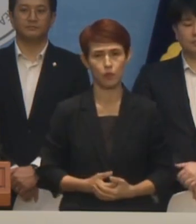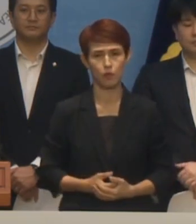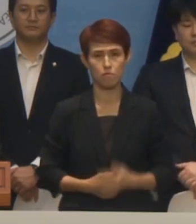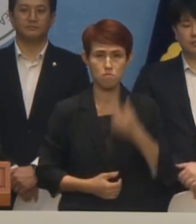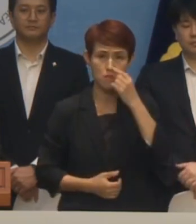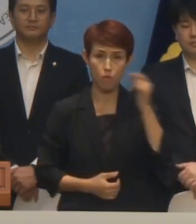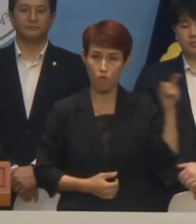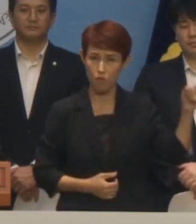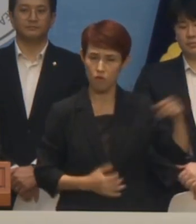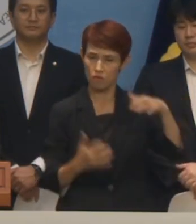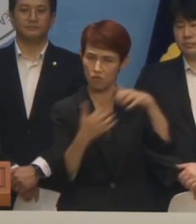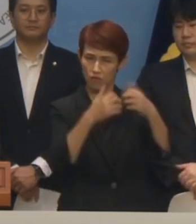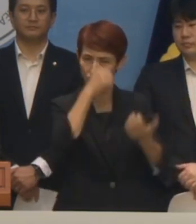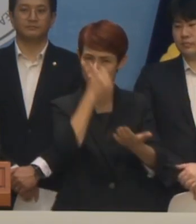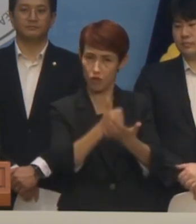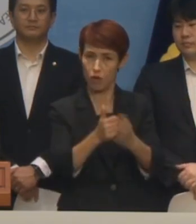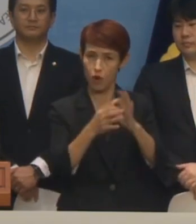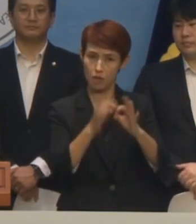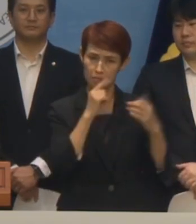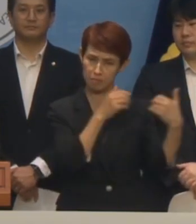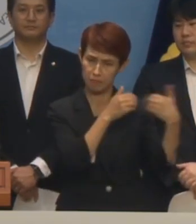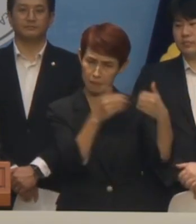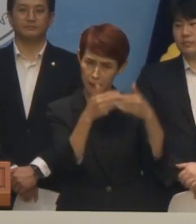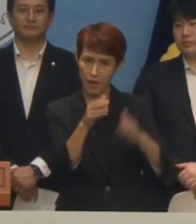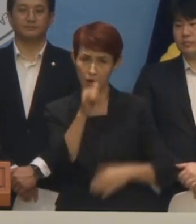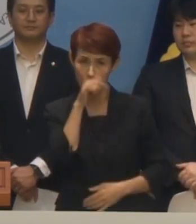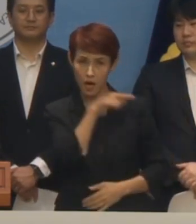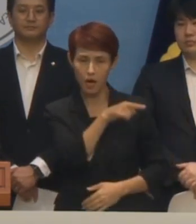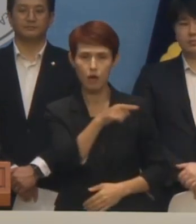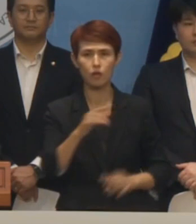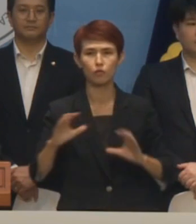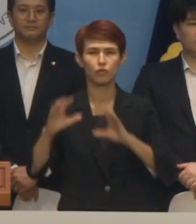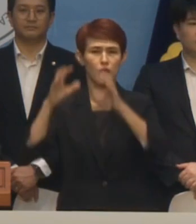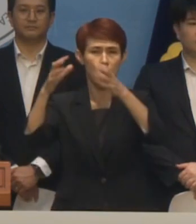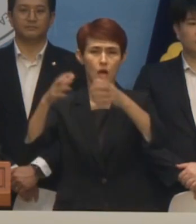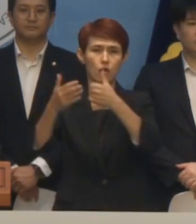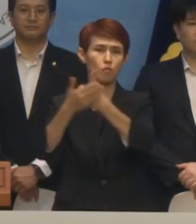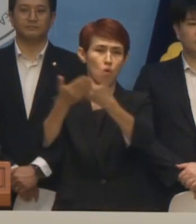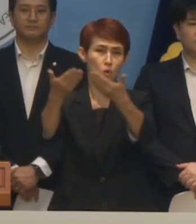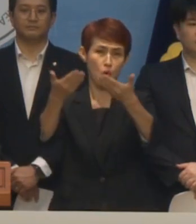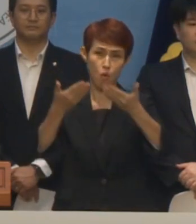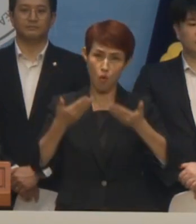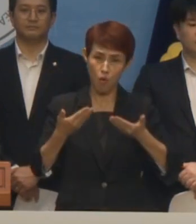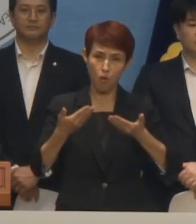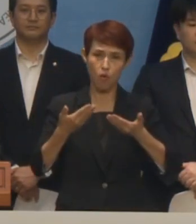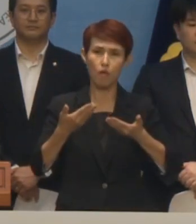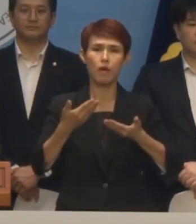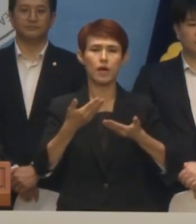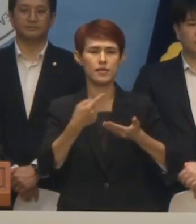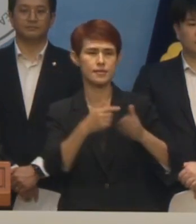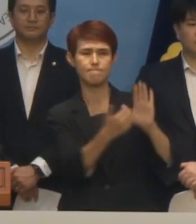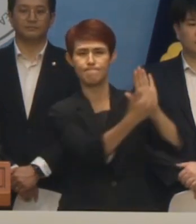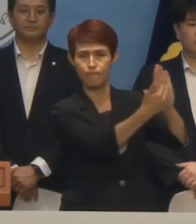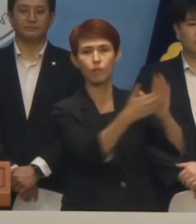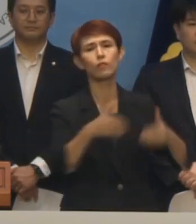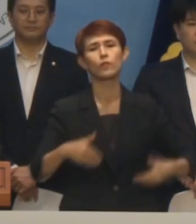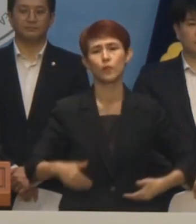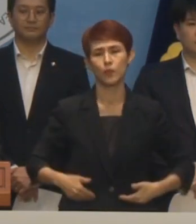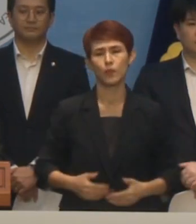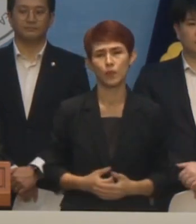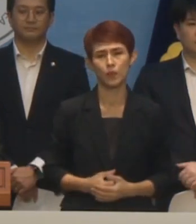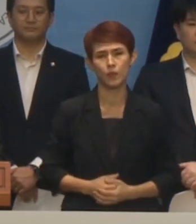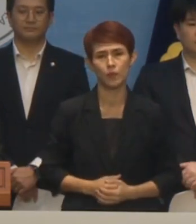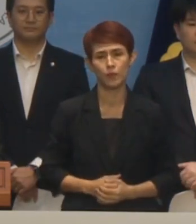일본이 전쟁 범죄에 대한 망언을 하는 것 역시 국제사회의 협조를 통하여 못하도록 적극적으로 막아야 할